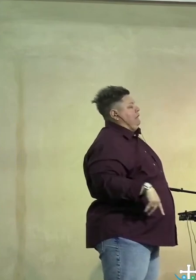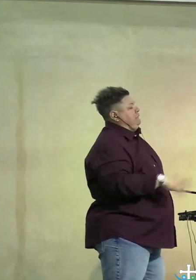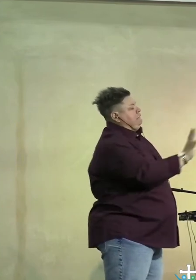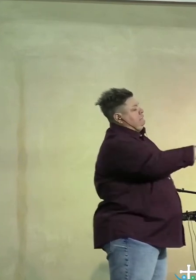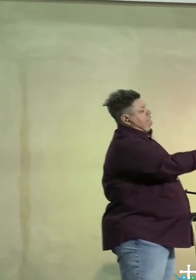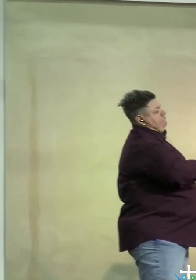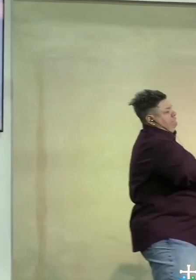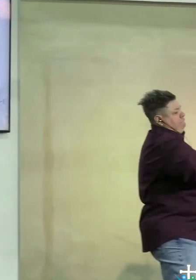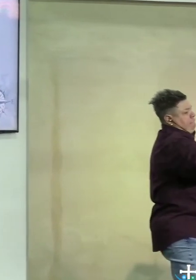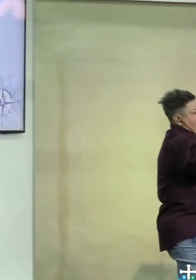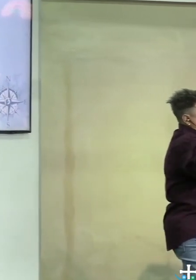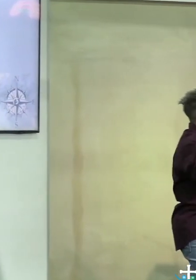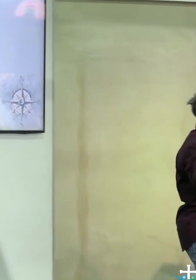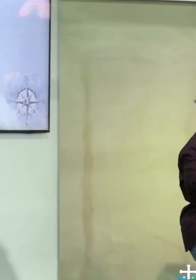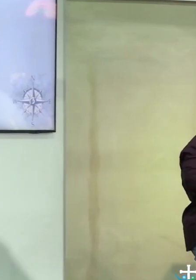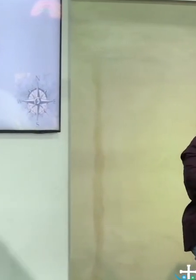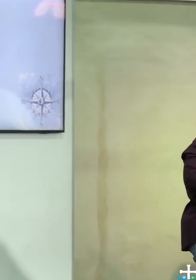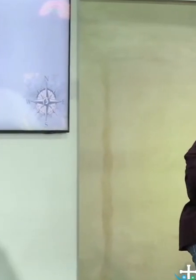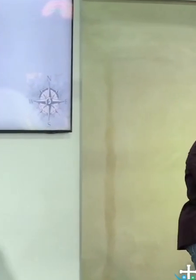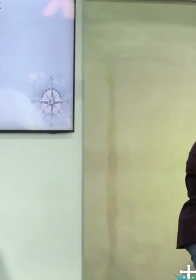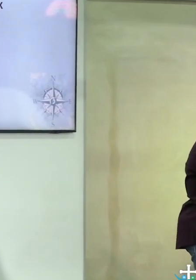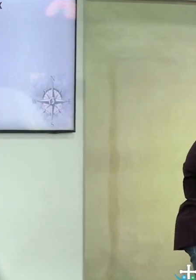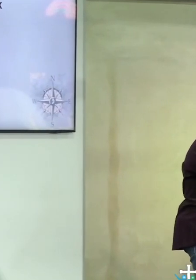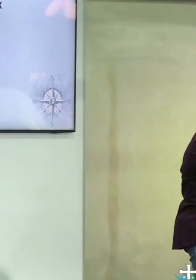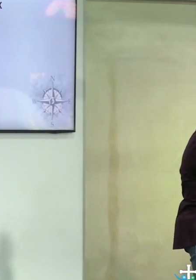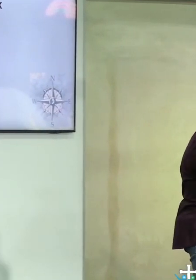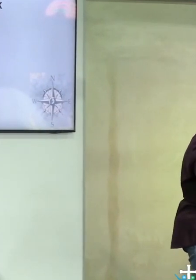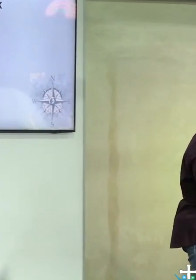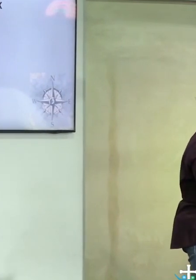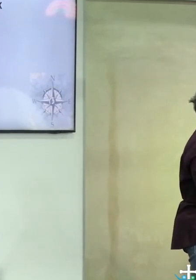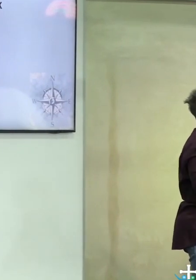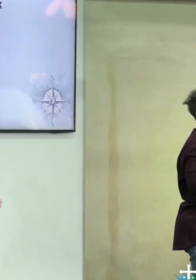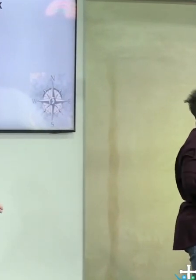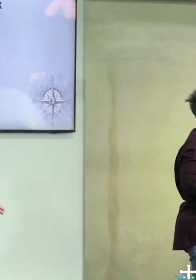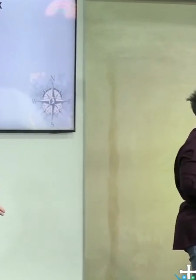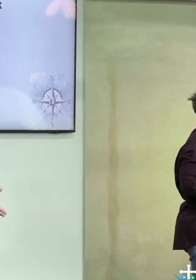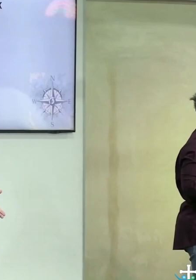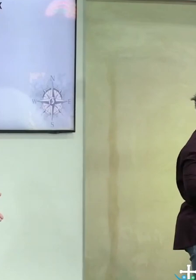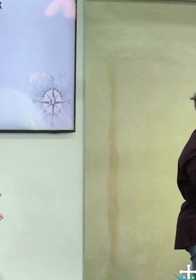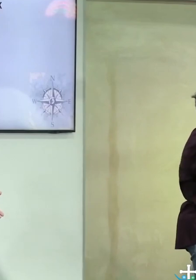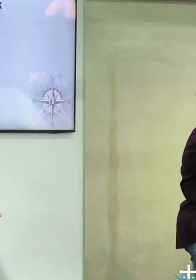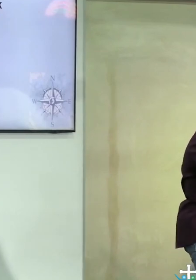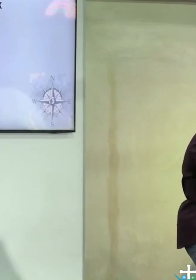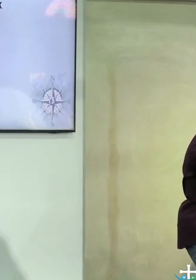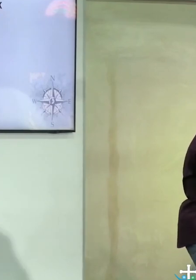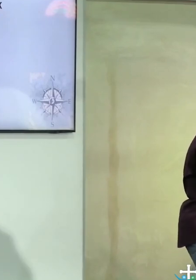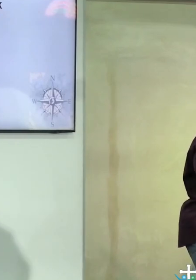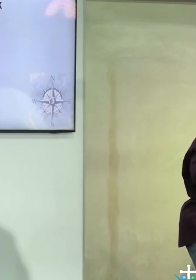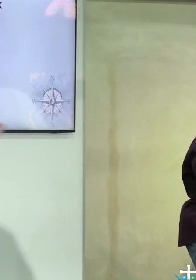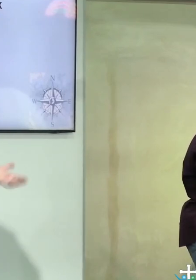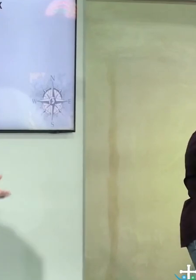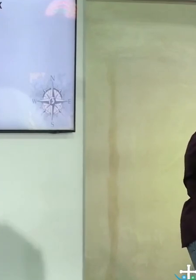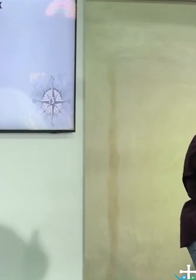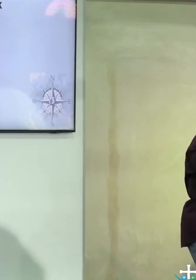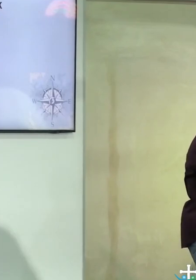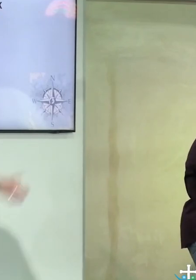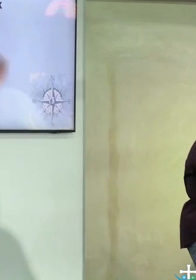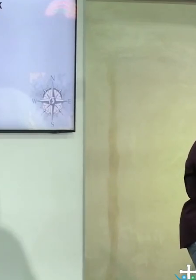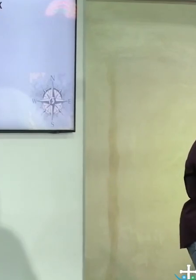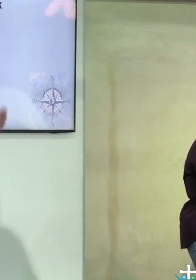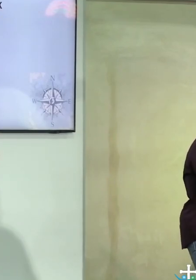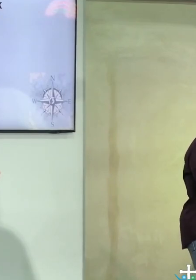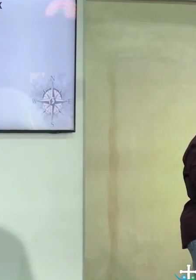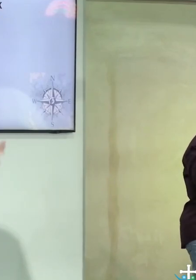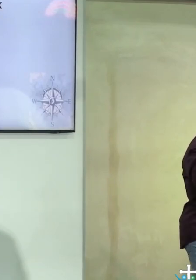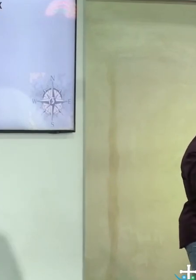en hierdie is 'n belangrike ene, want ons het net soveel tyd en dis gewoonlik die area waar dit gaan. Min mense gaan klim in die bed en slaap en word